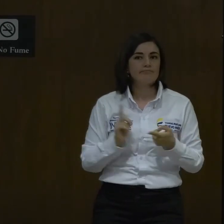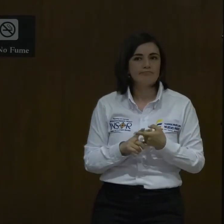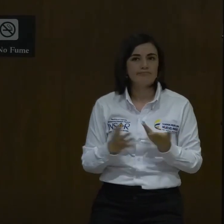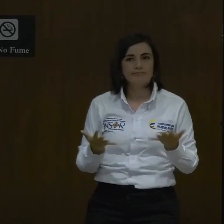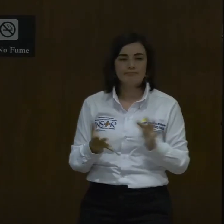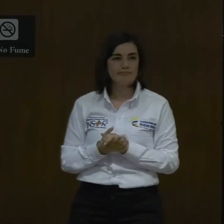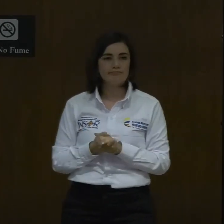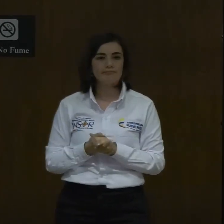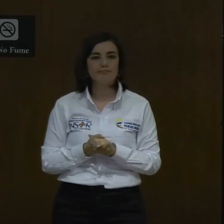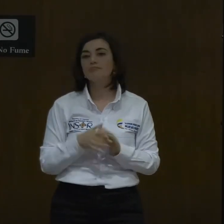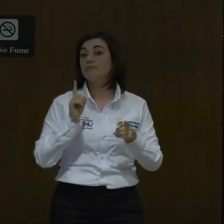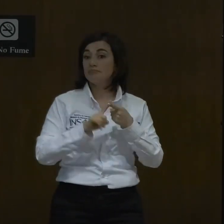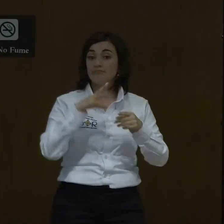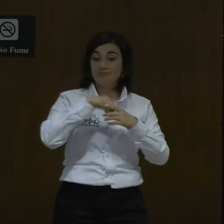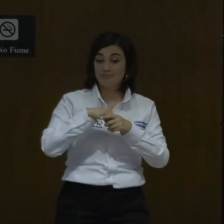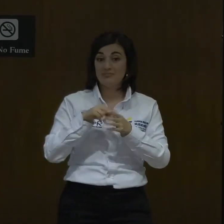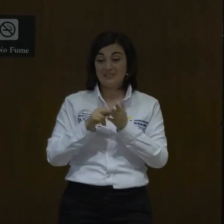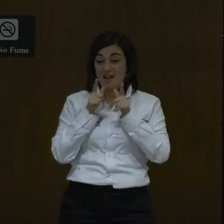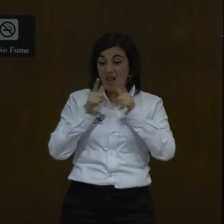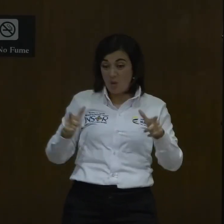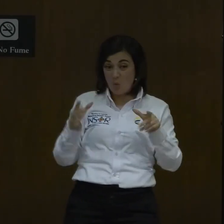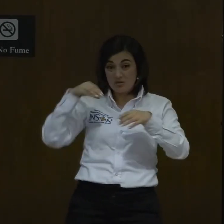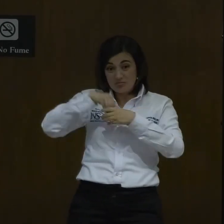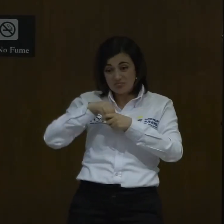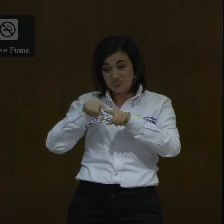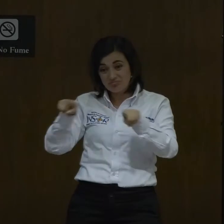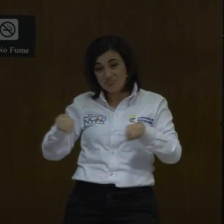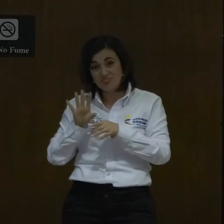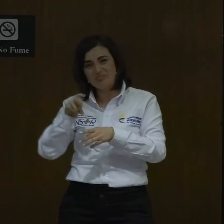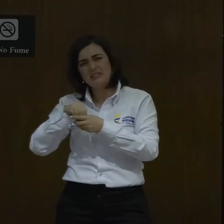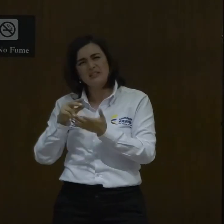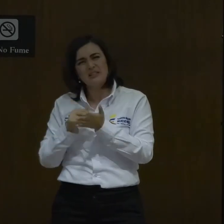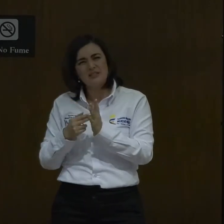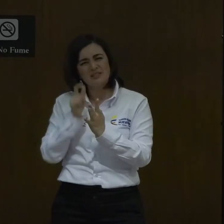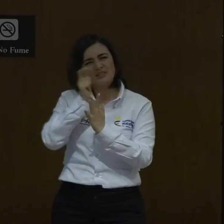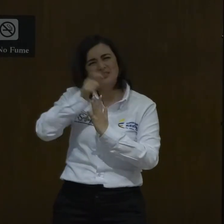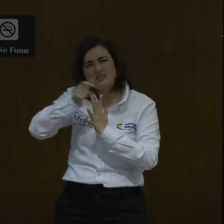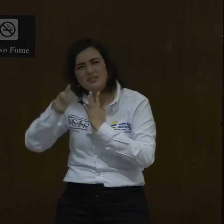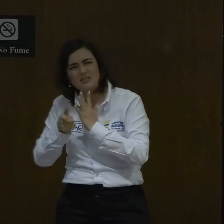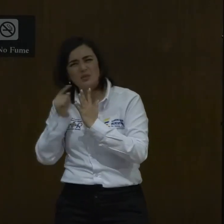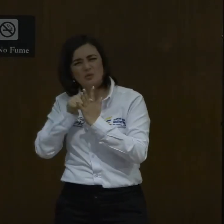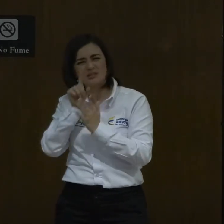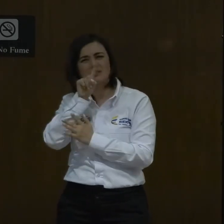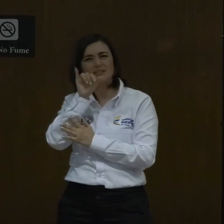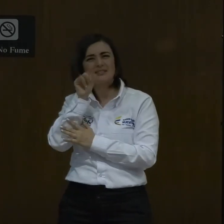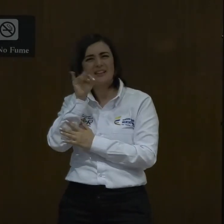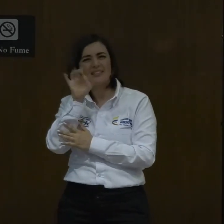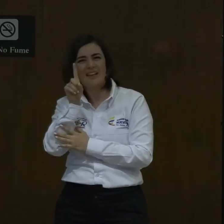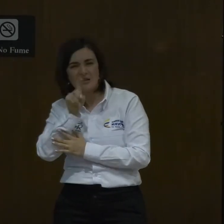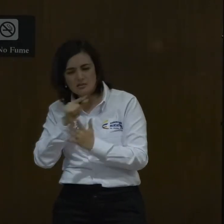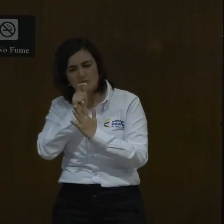hacerse investigación dentro del campo de la lingüística en cuanto a la sintaxis de la lengua de señas o de